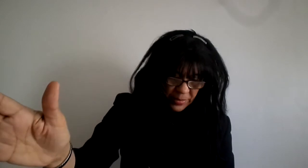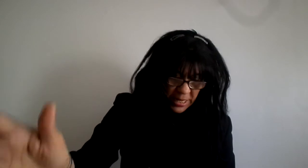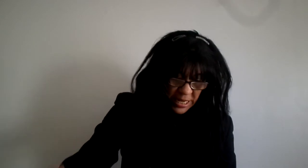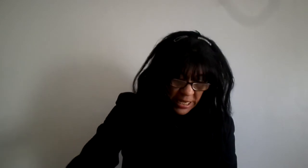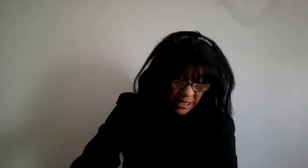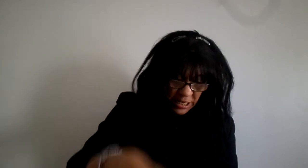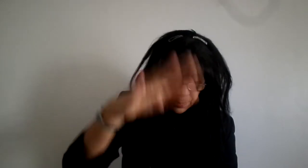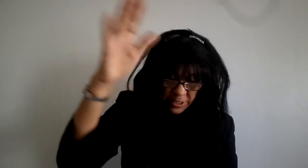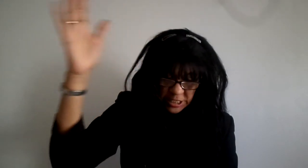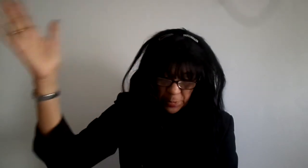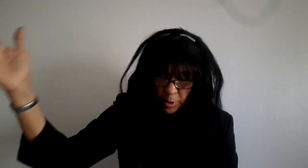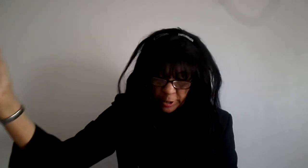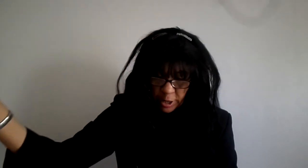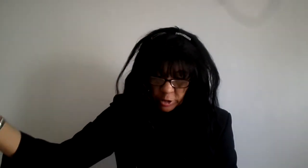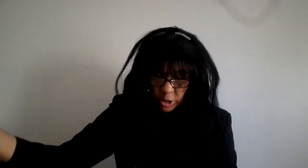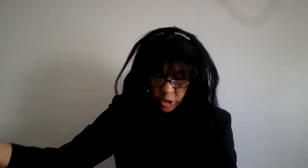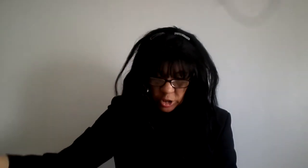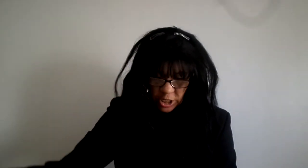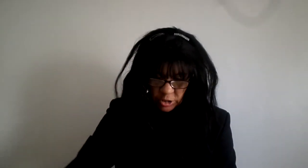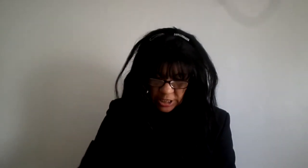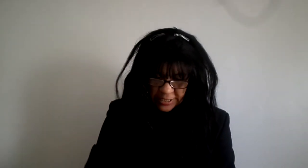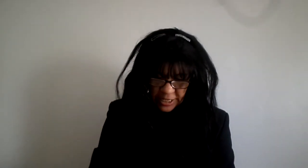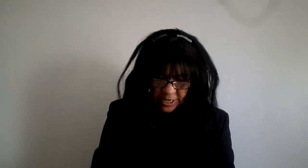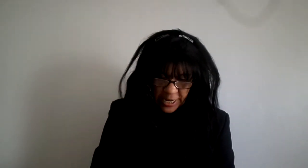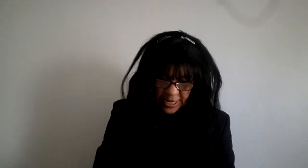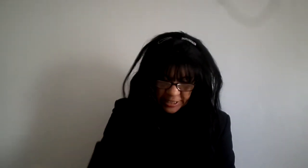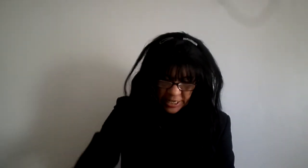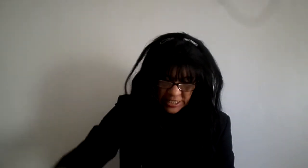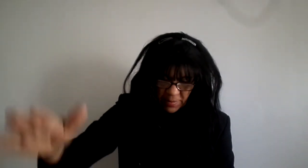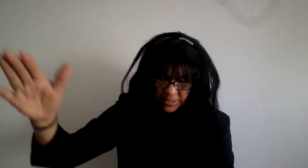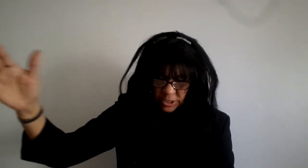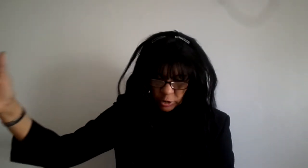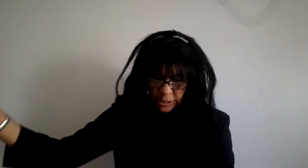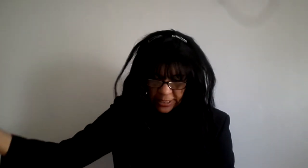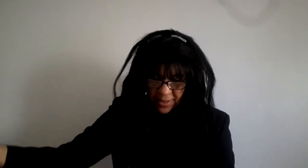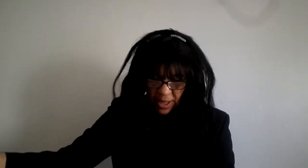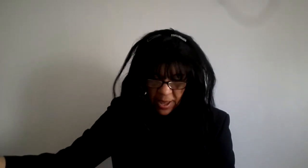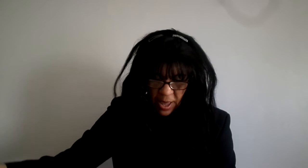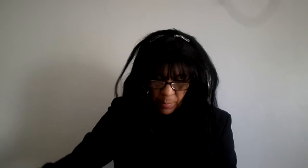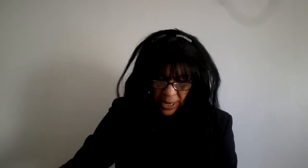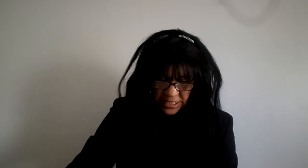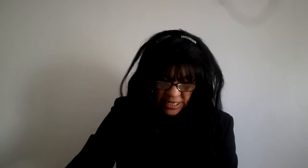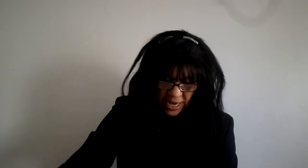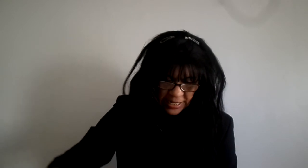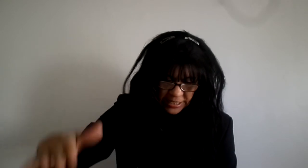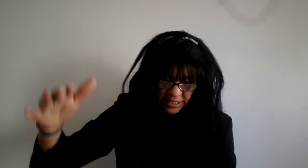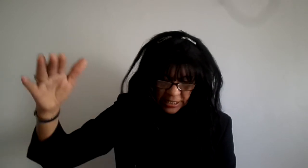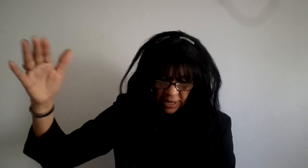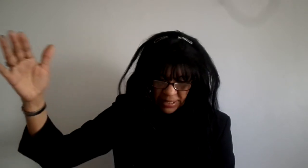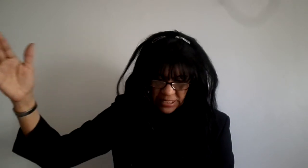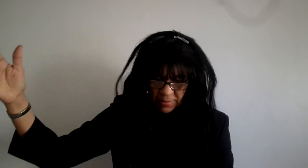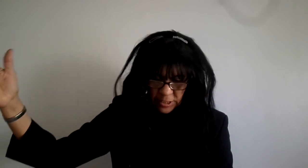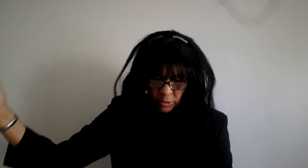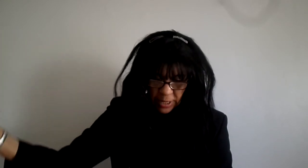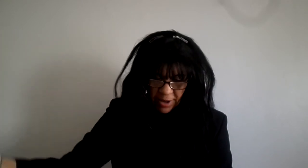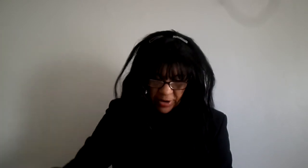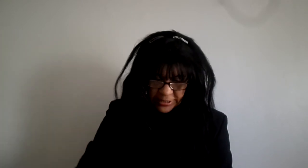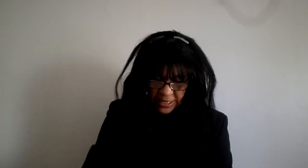Y en el principio creó Dios los cielos y la tierra, y la tierra estaba desordenada, vacía, y las tinieblas estaban sobre la paz del